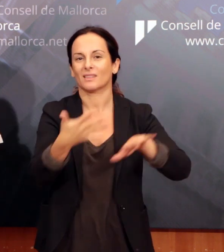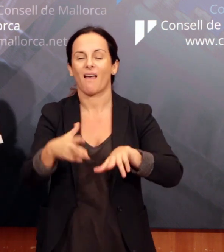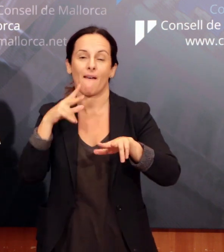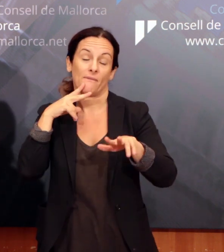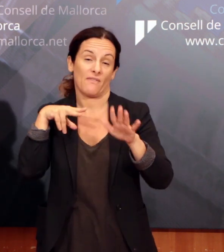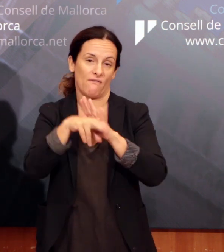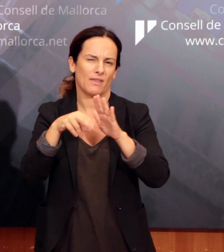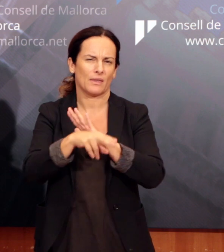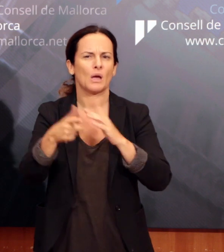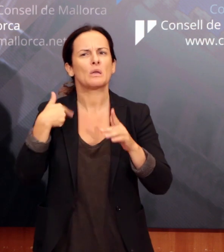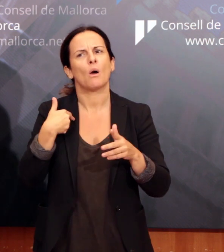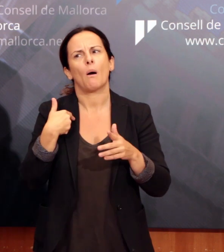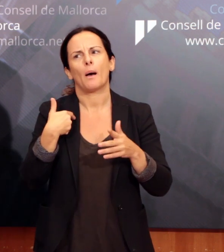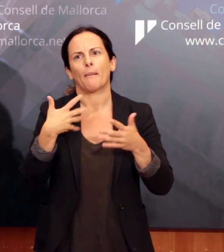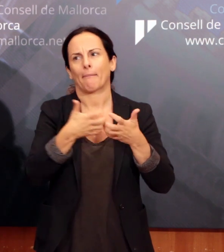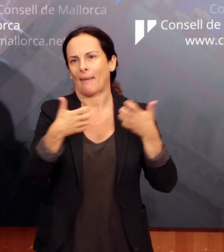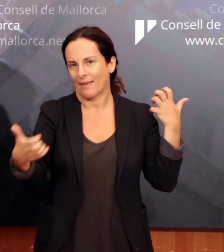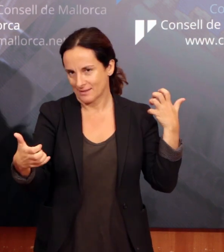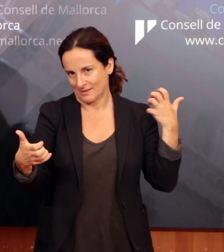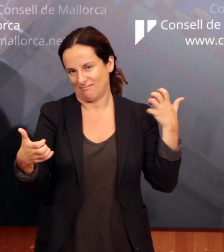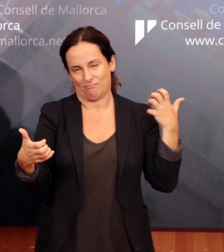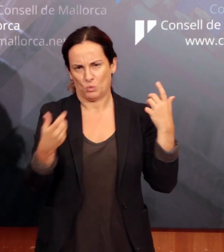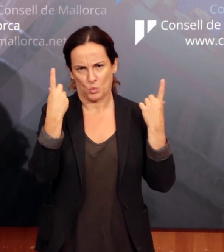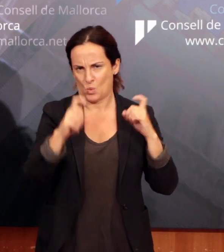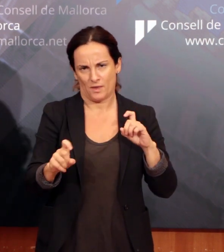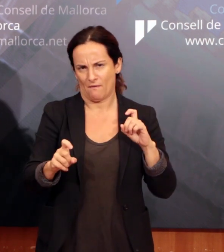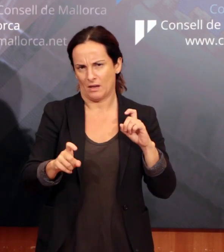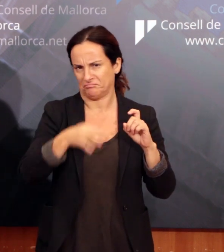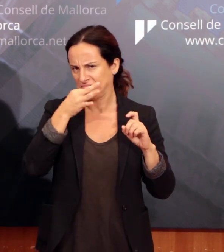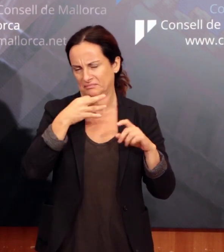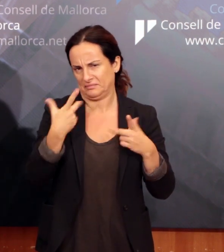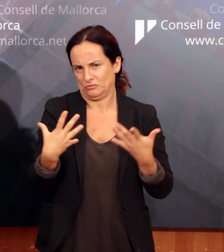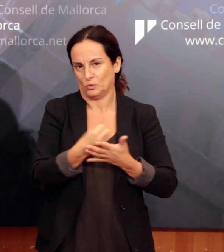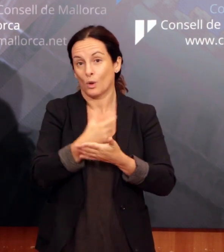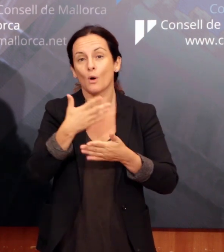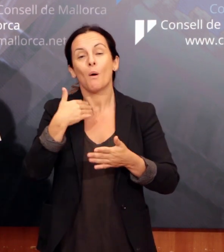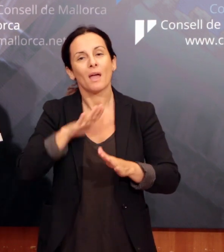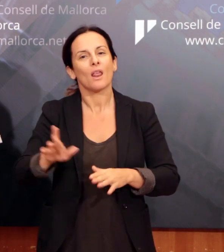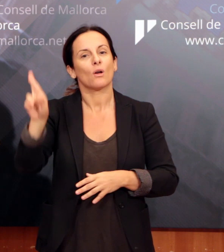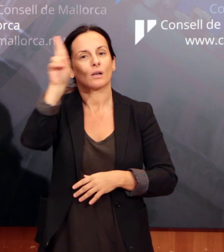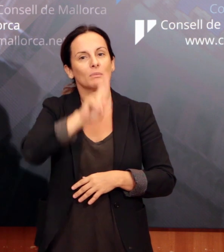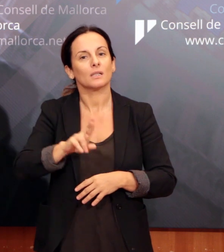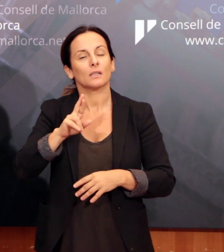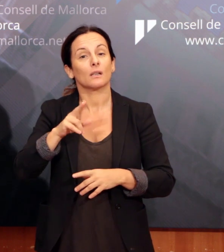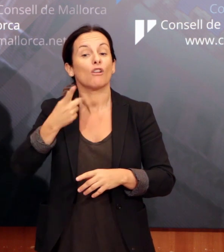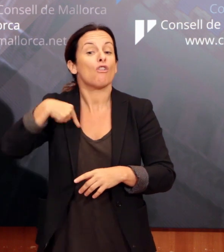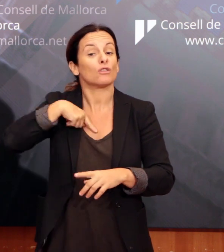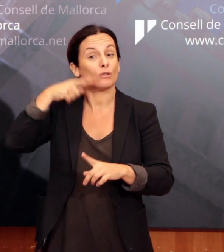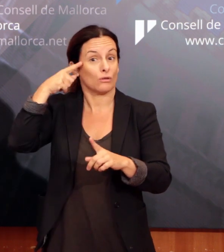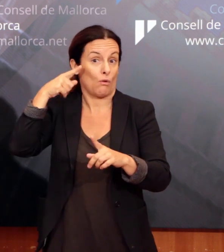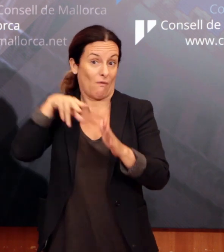Pau del Consell, perquè d'allà l'ha creat tot, però sí que tornar a dir que nosaltres aquest vídeo, que